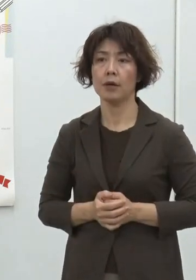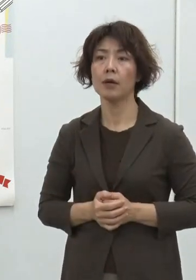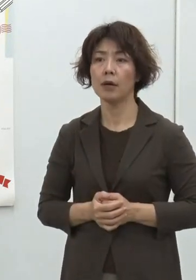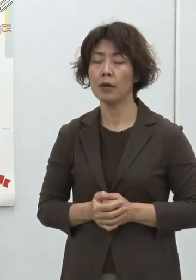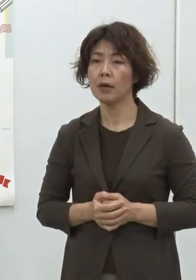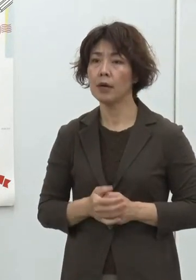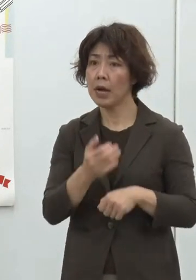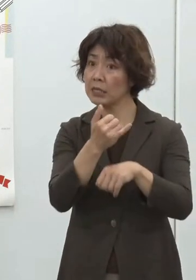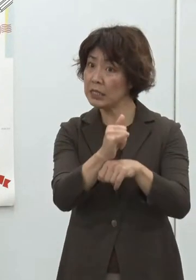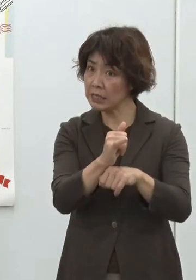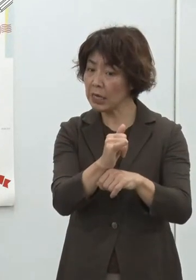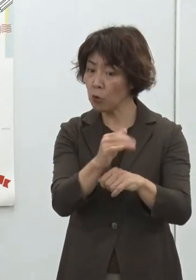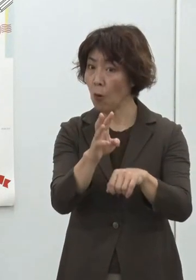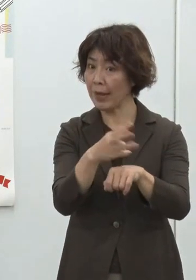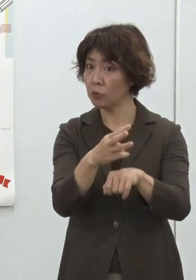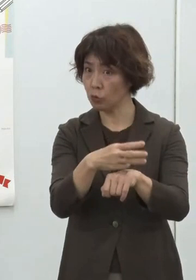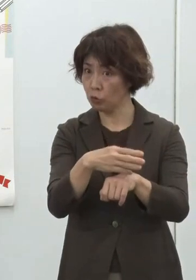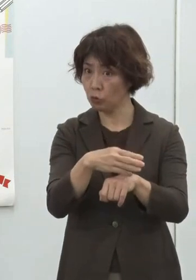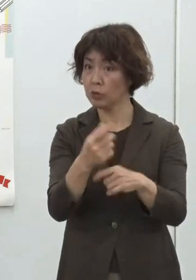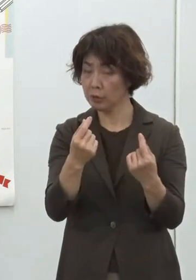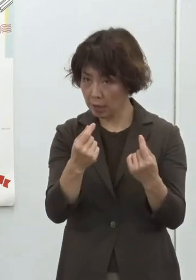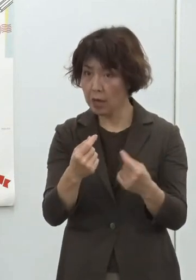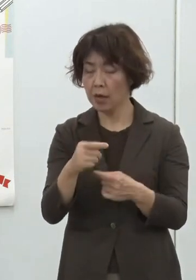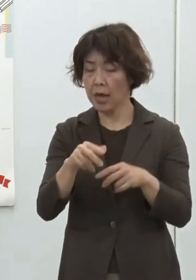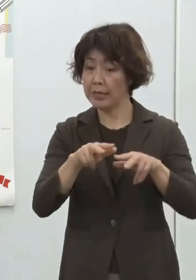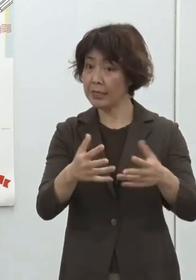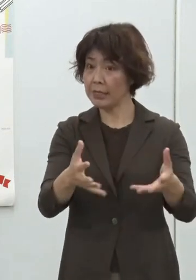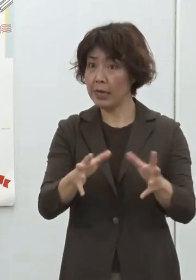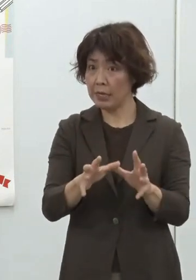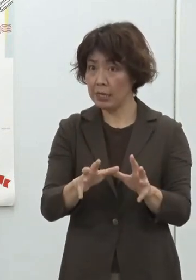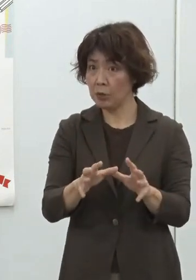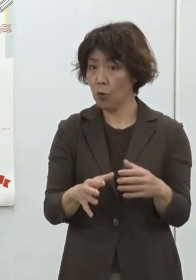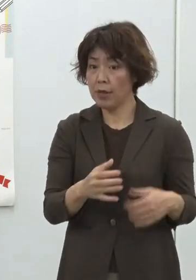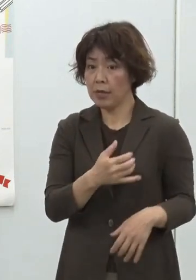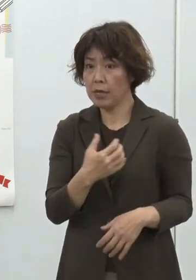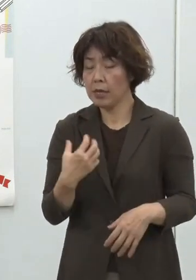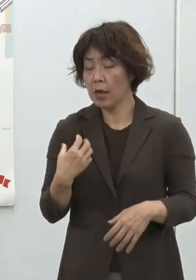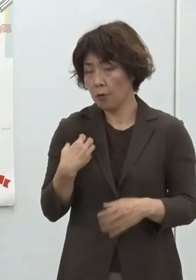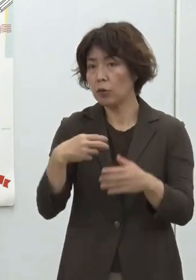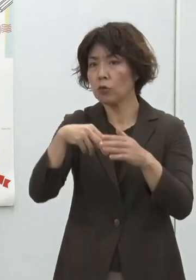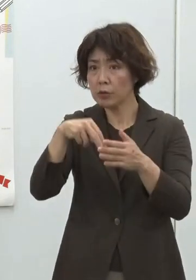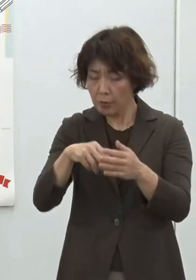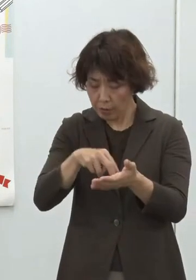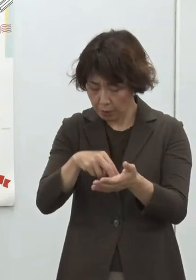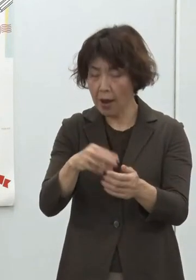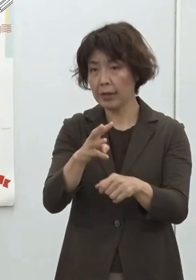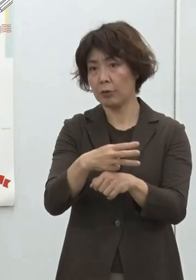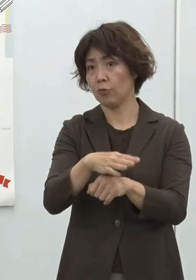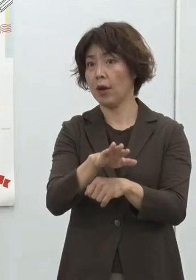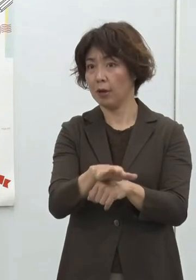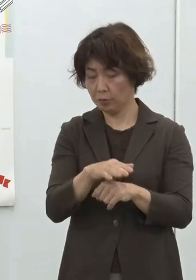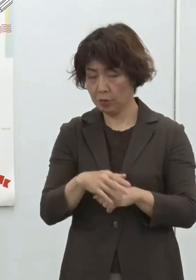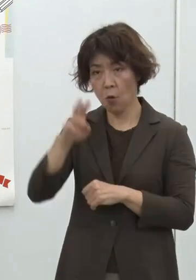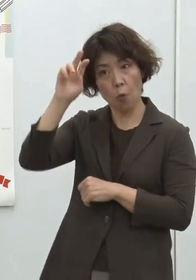人材の研修ですね、これは自治体の役割としては人材の研修でございまして、で大阪市で